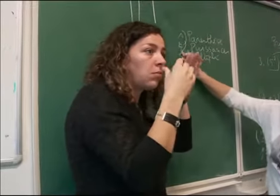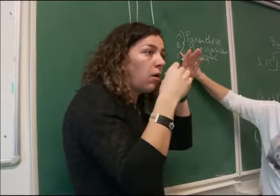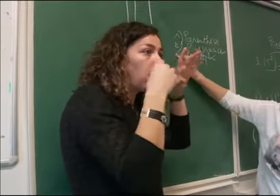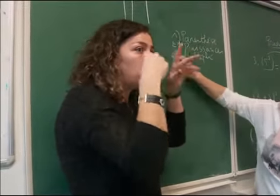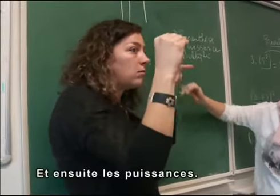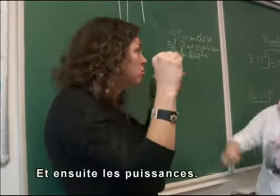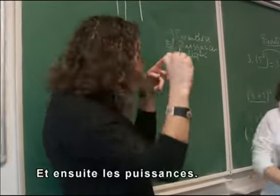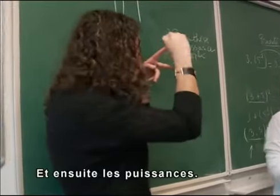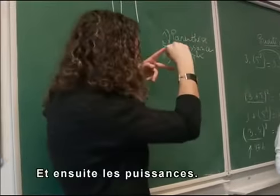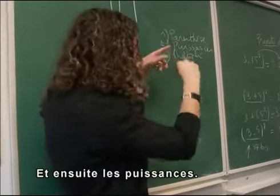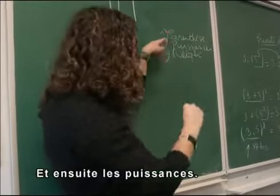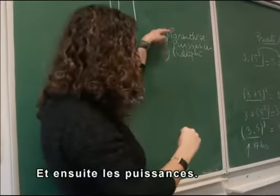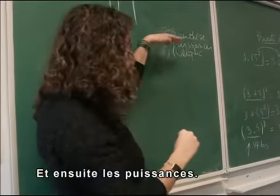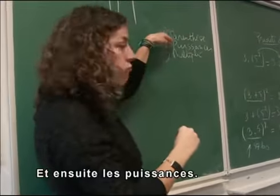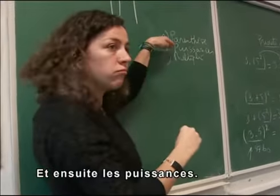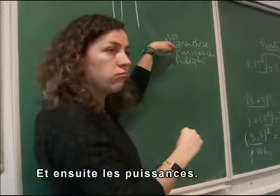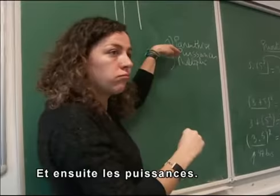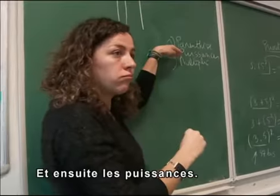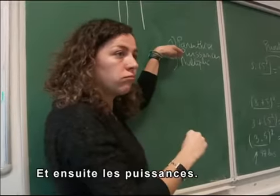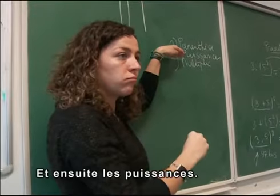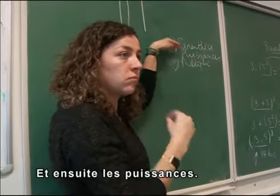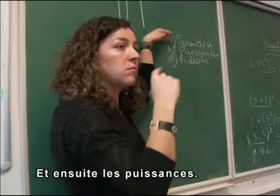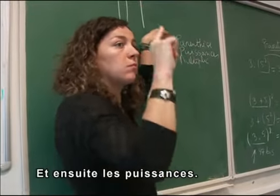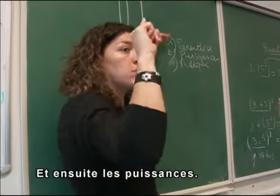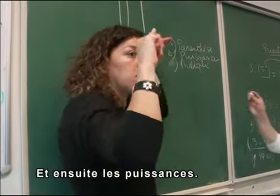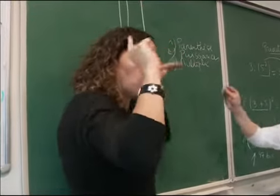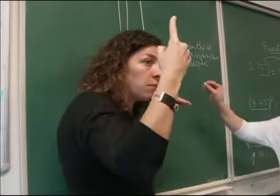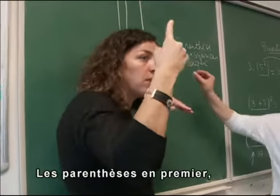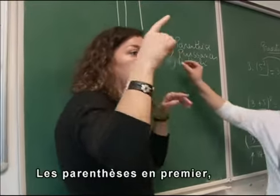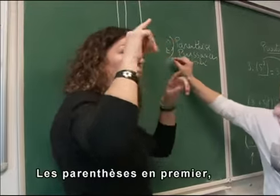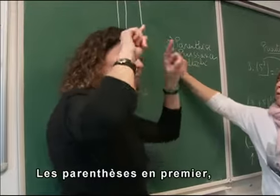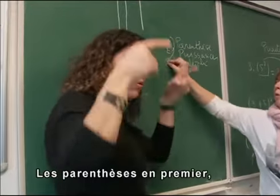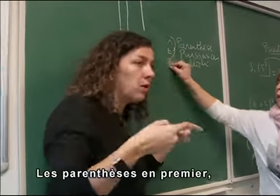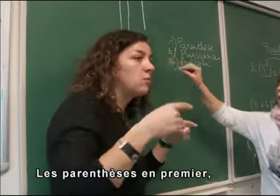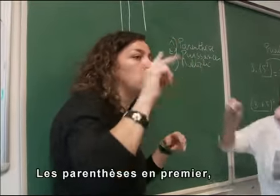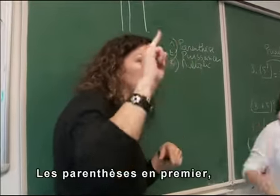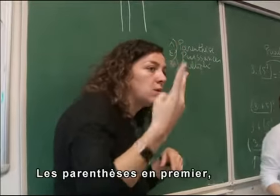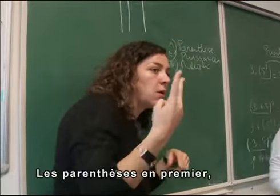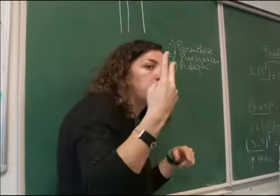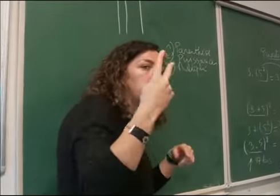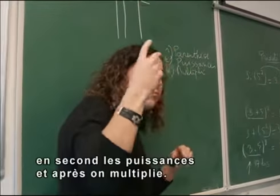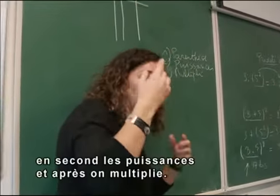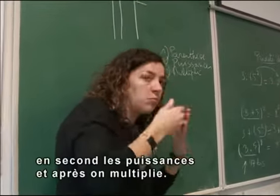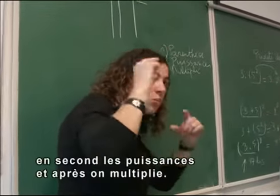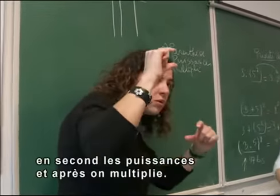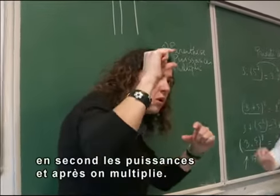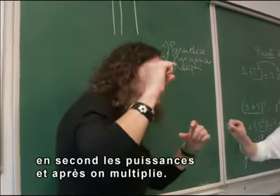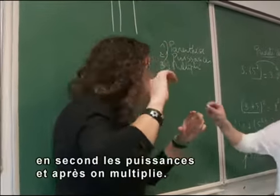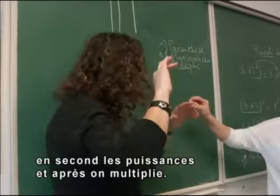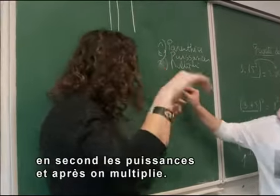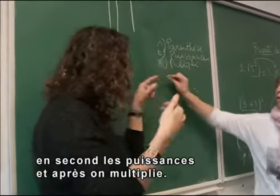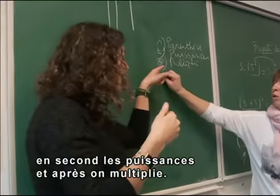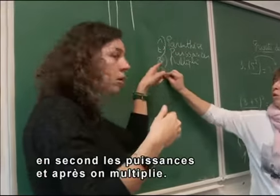Et puis, en 3, on fera les multiplications. On les redéplace un peu plus loin. Et on